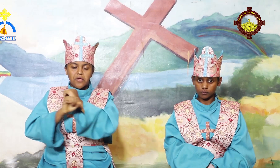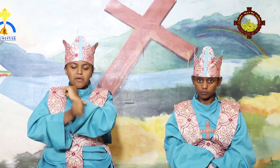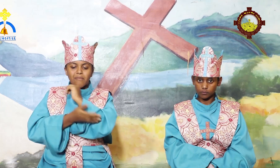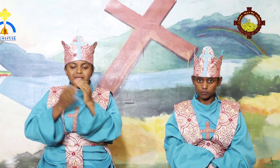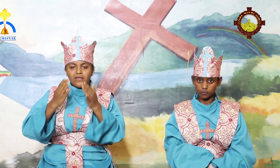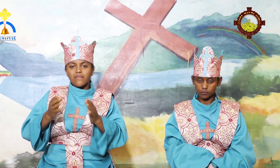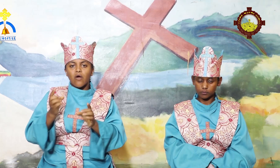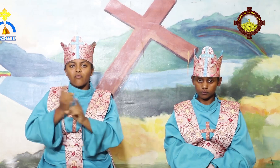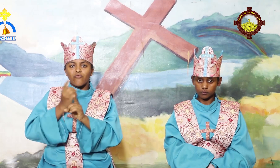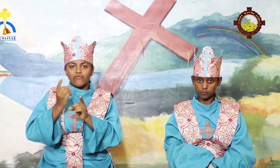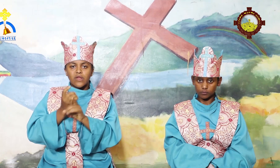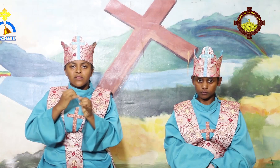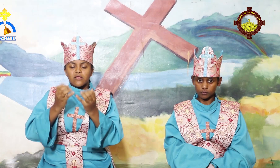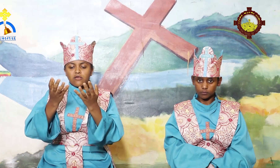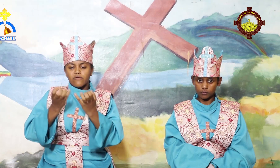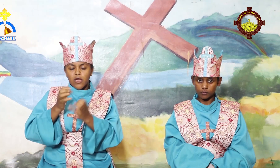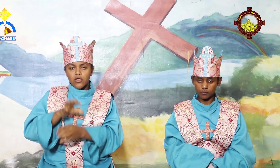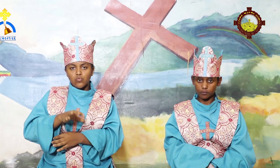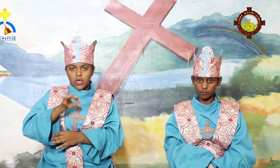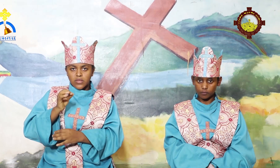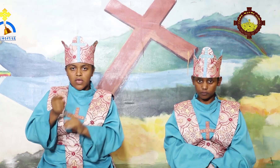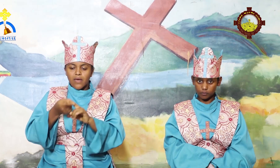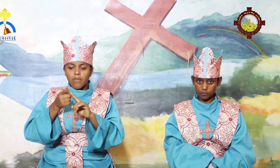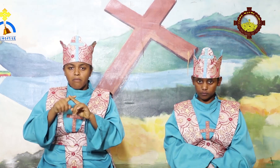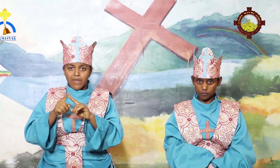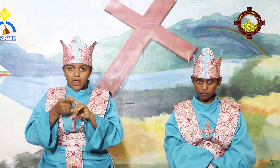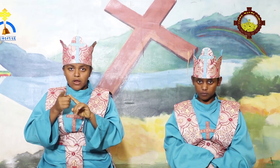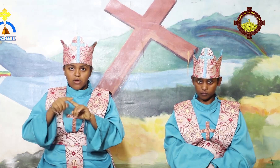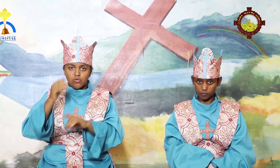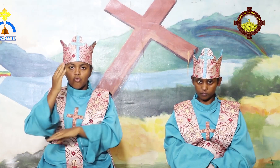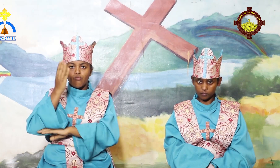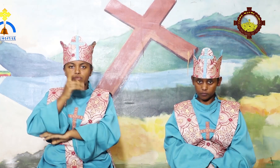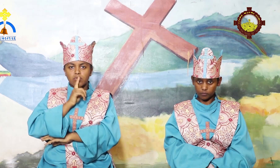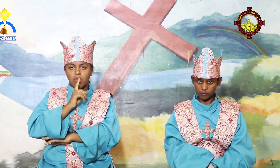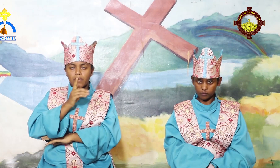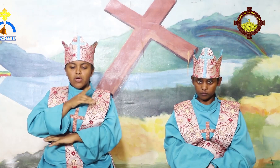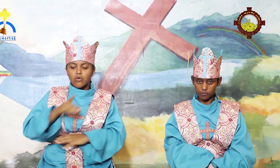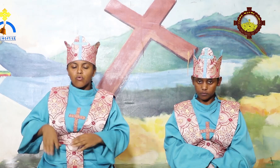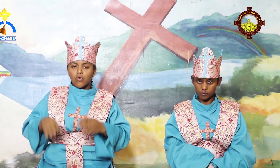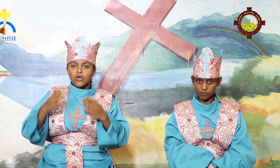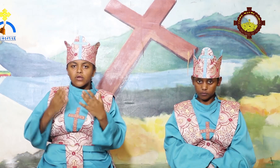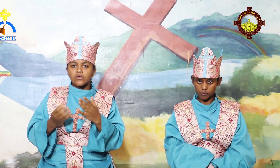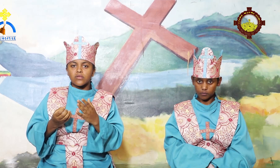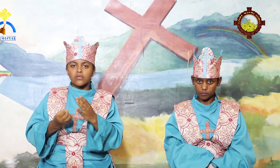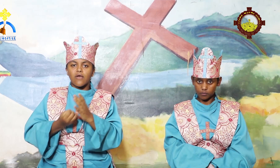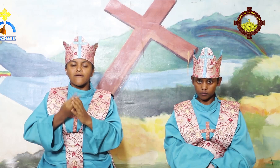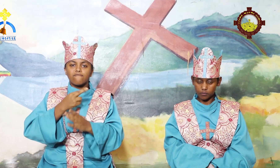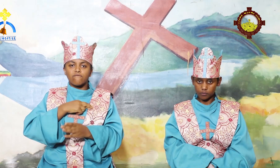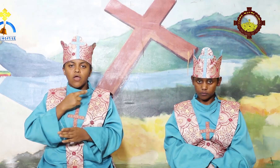ይሆን ዘንድ መሰረታዊ ፍጥረትን እንዳስፈላጊነቱ ያስገኘ የሚያመላልሰውም እግዚአብሔር ነው። ክርስቲያን